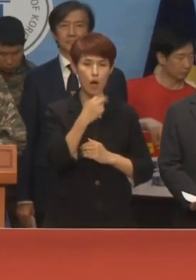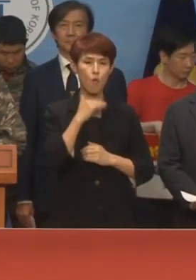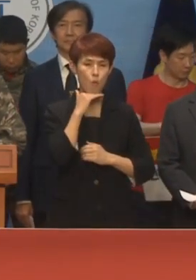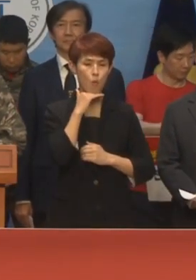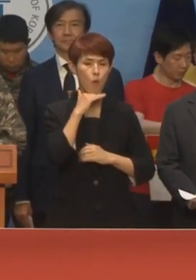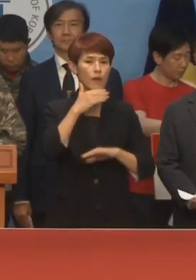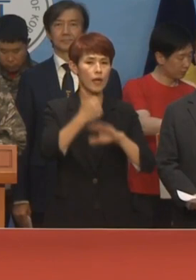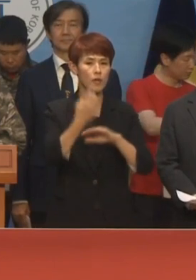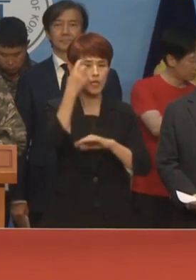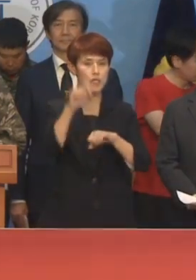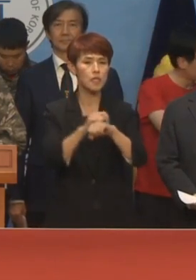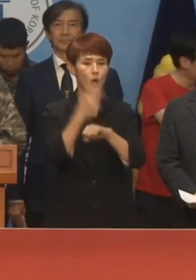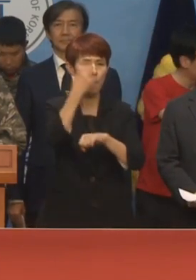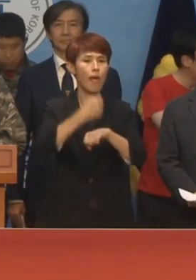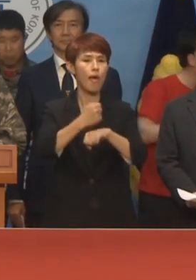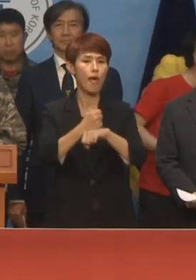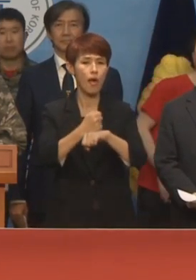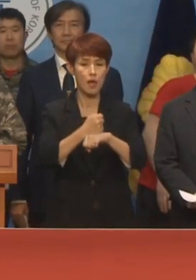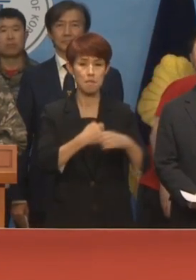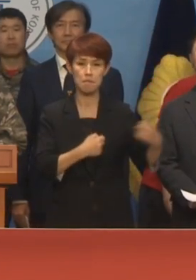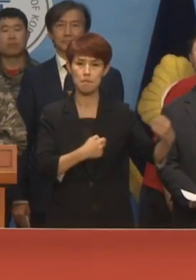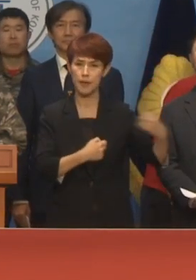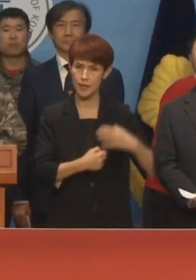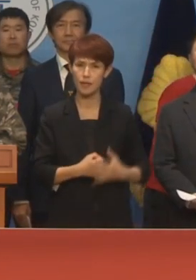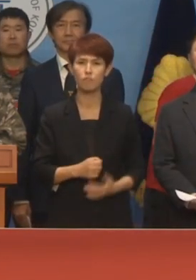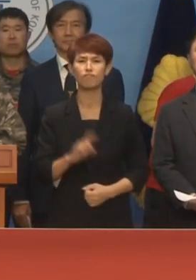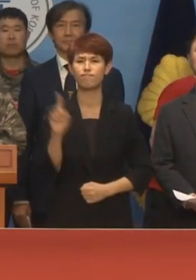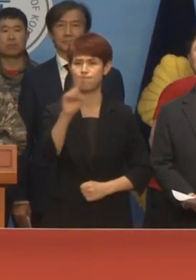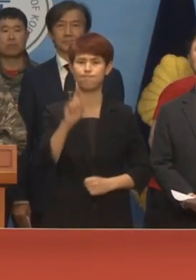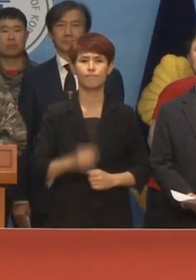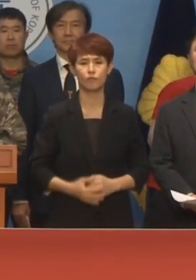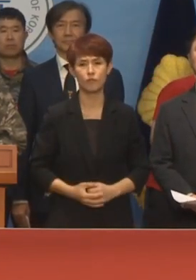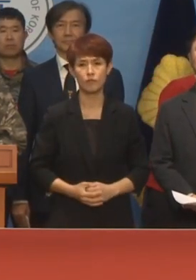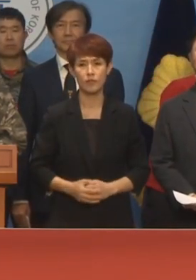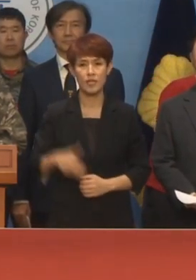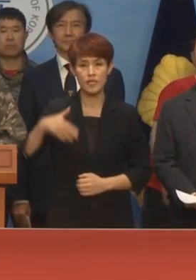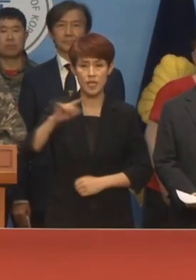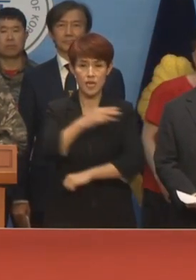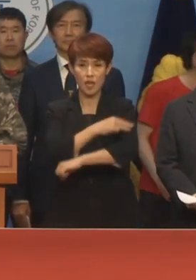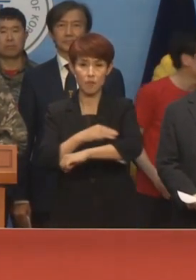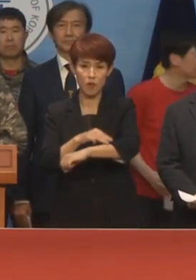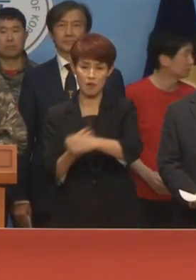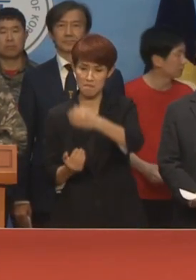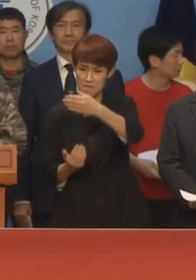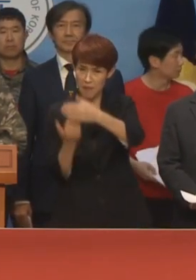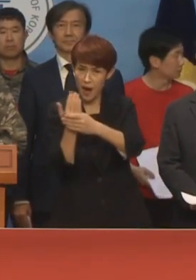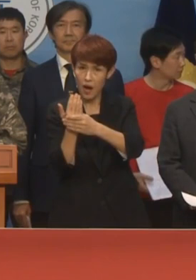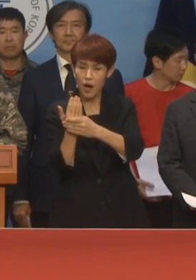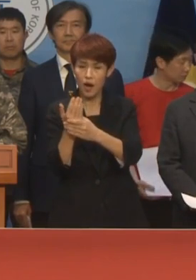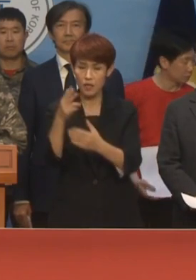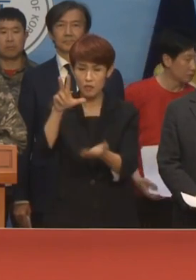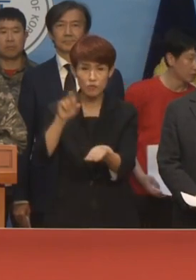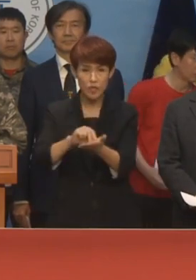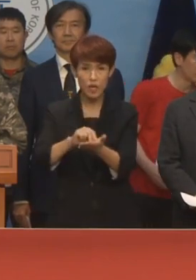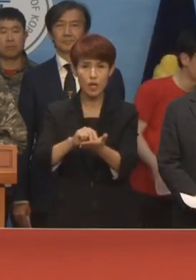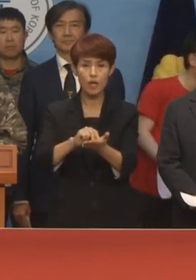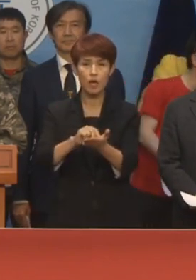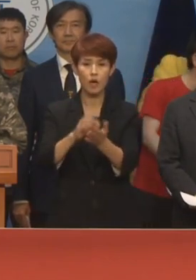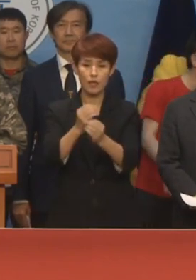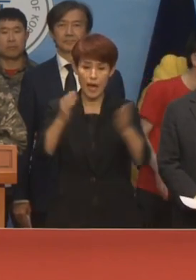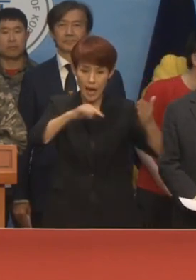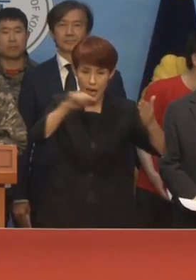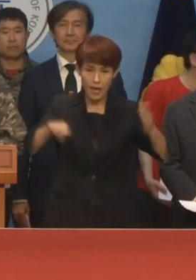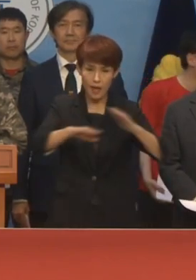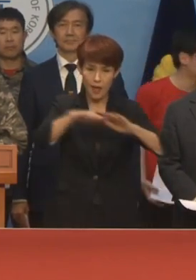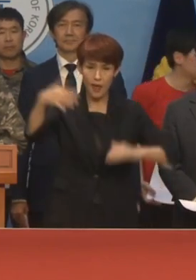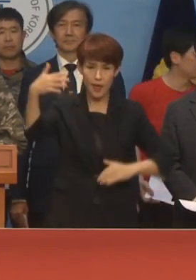특검을 검토하자는 궤변을 늘어놓고 있습니다. 최상병 사건 숙제를 기한 내 마치지